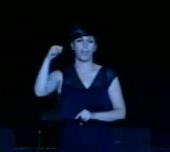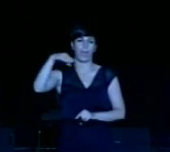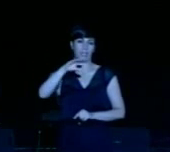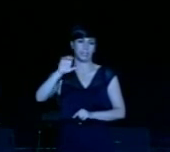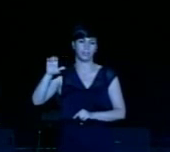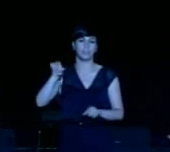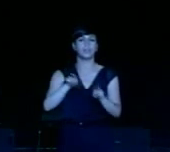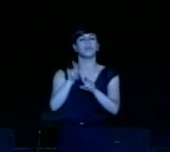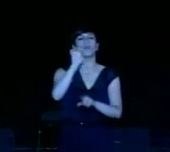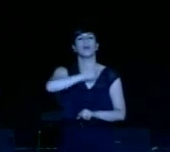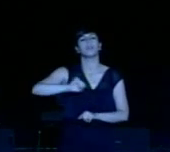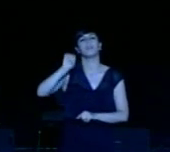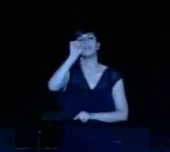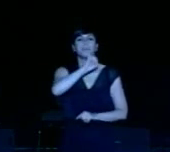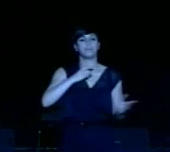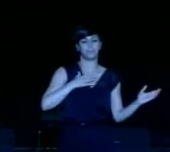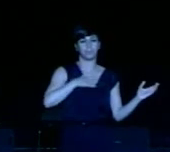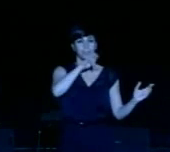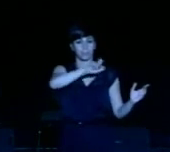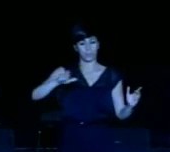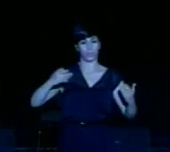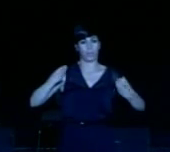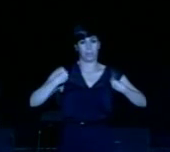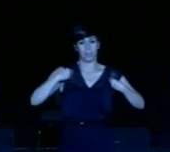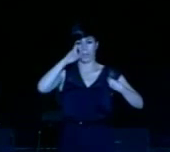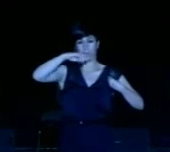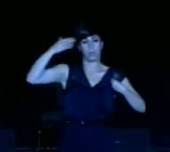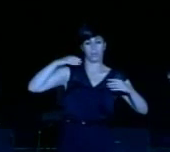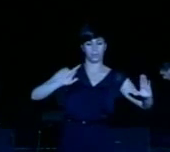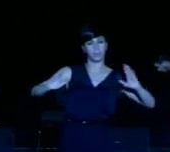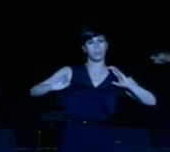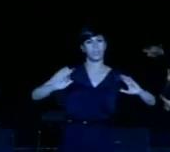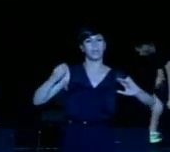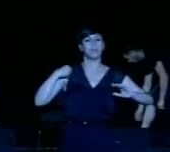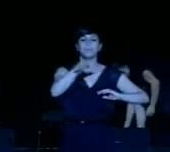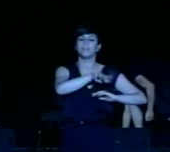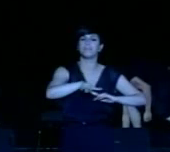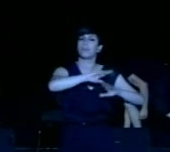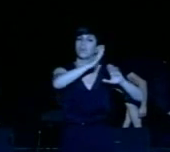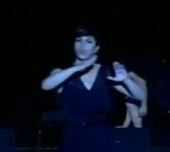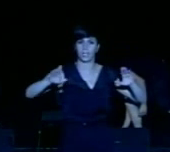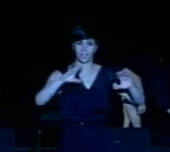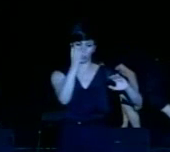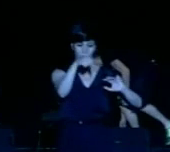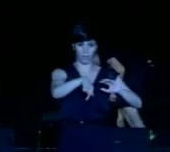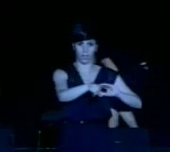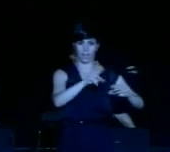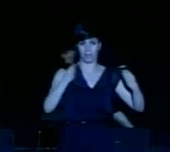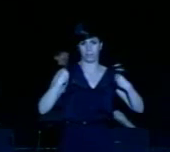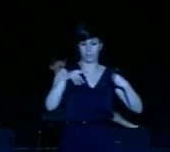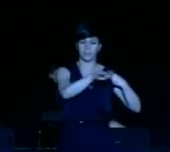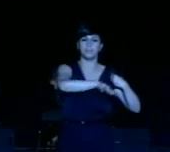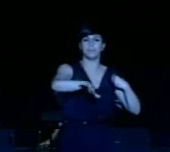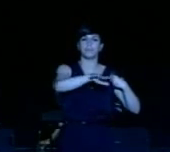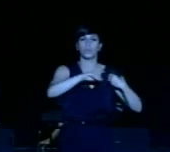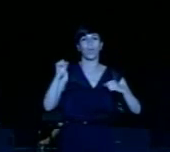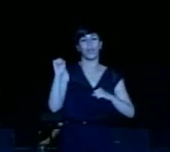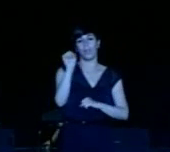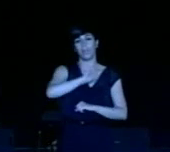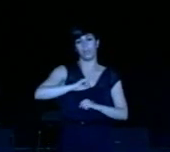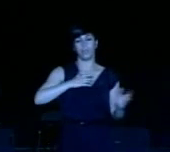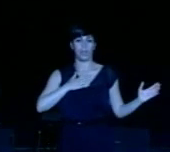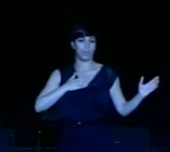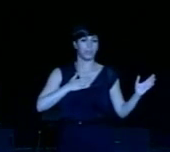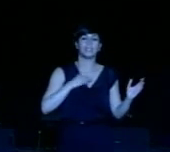Es una danza bailada por las personas que vivían antiguamente en las montañas de Sudáfrica. La danza está dividida en